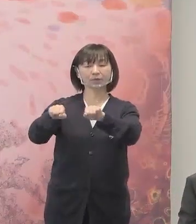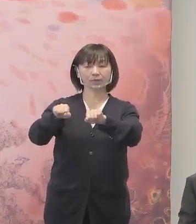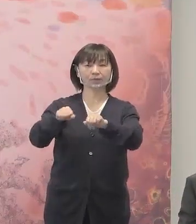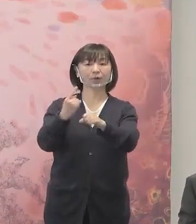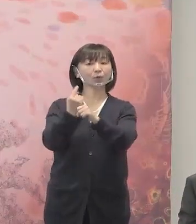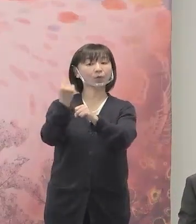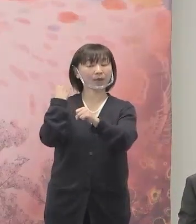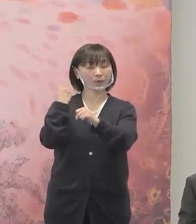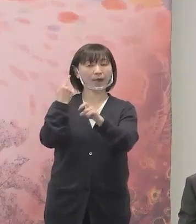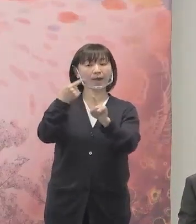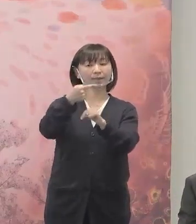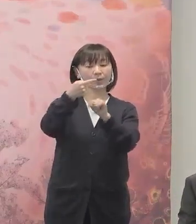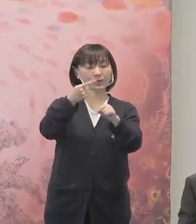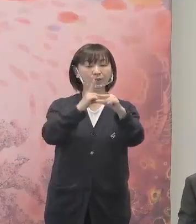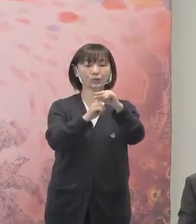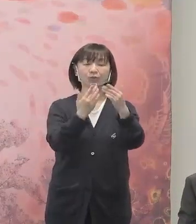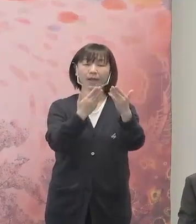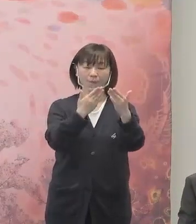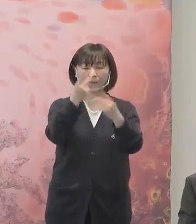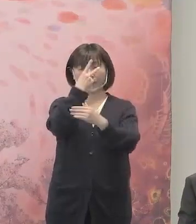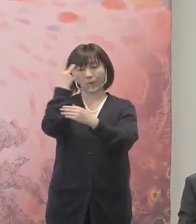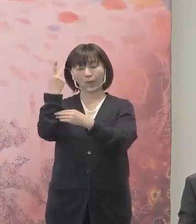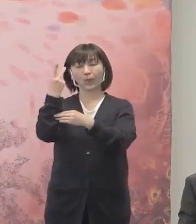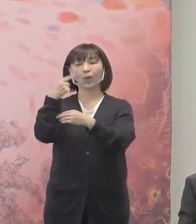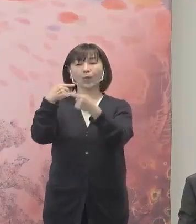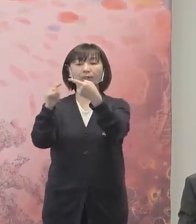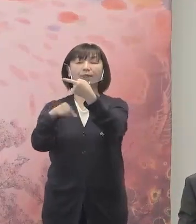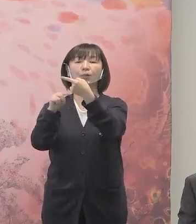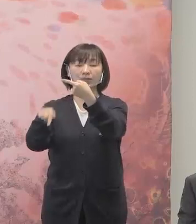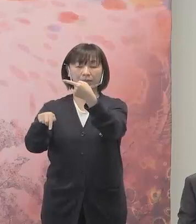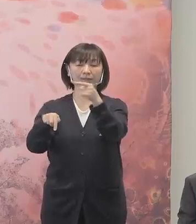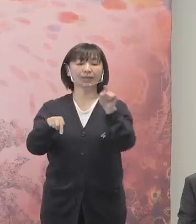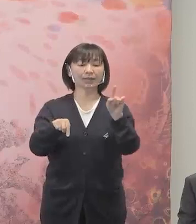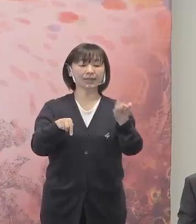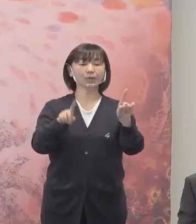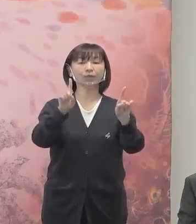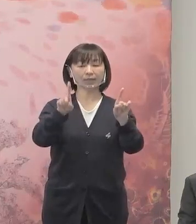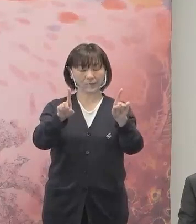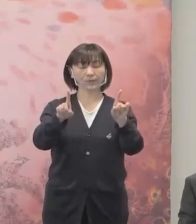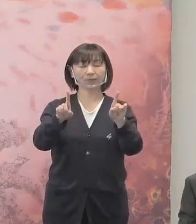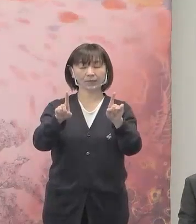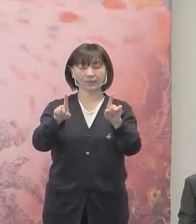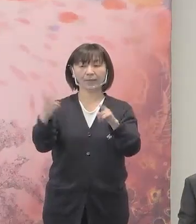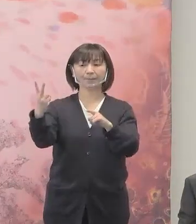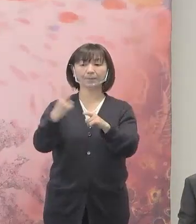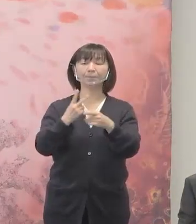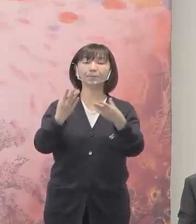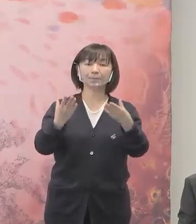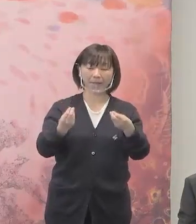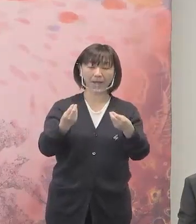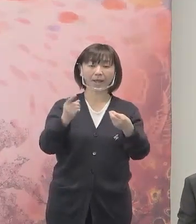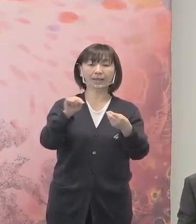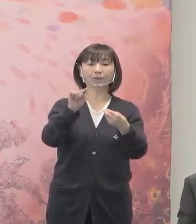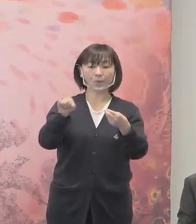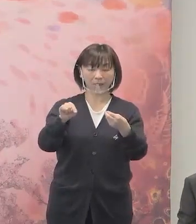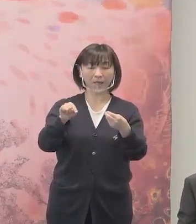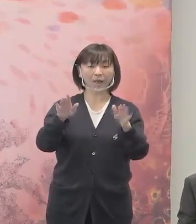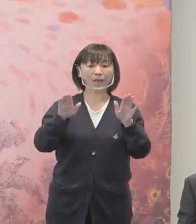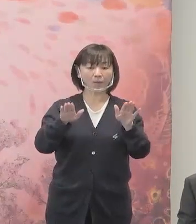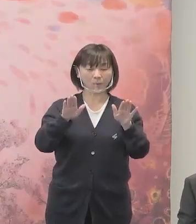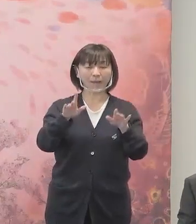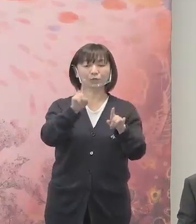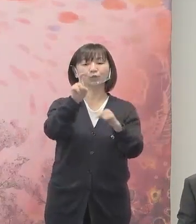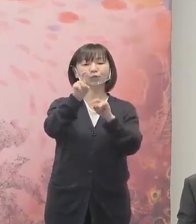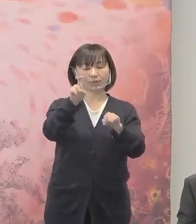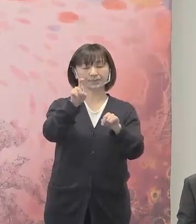年1人しか、中学生1人、高校生1人でしたが、1人ずつしか来なかった県外からの方がいっぺんに10人来るよう